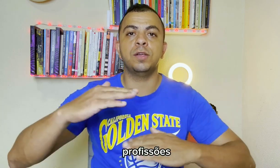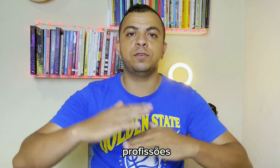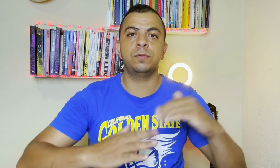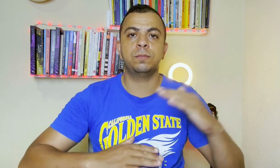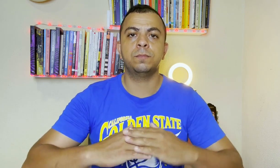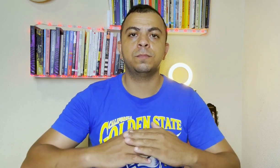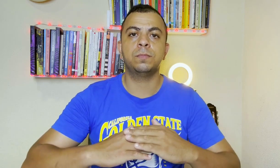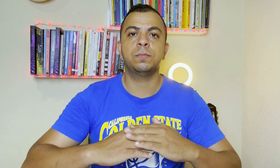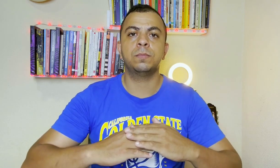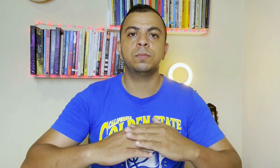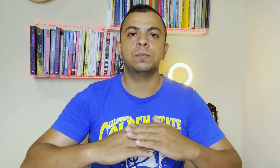Profissões.